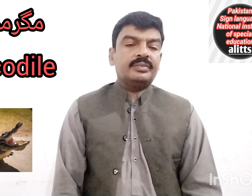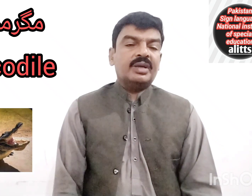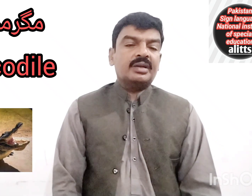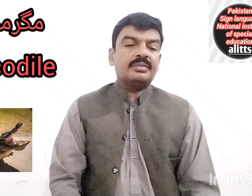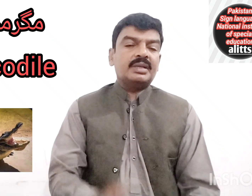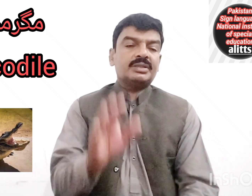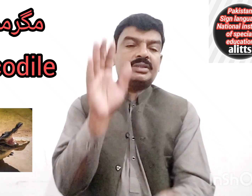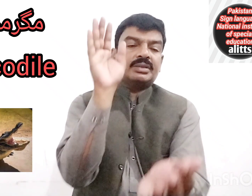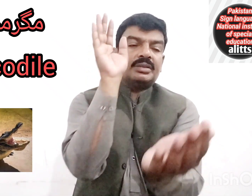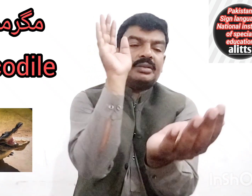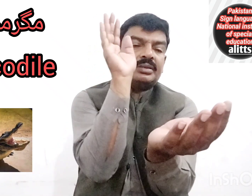मगरमच्छ,